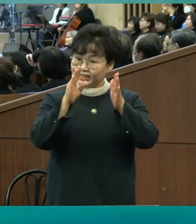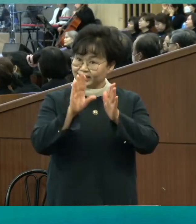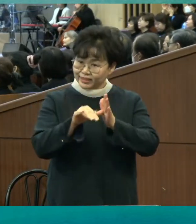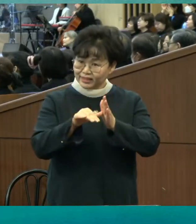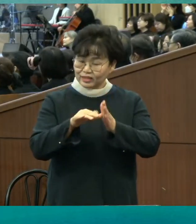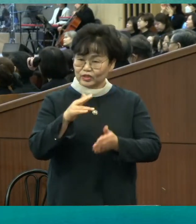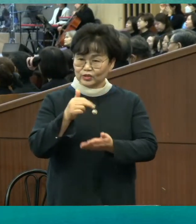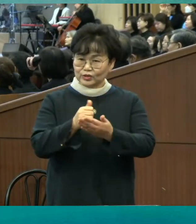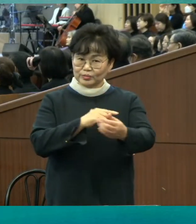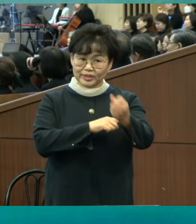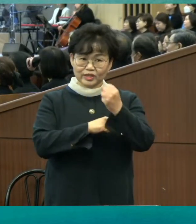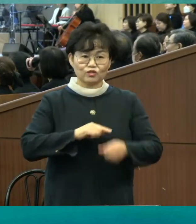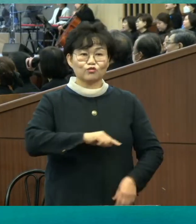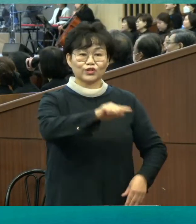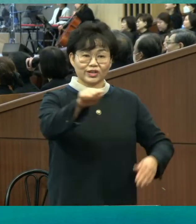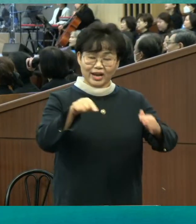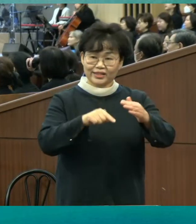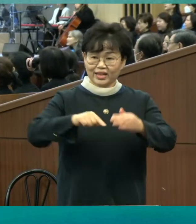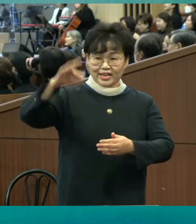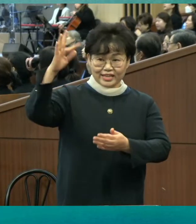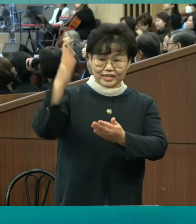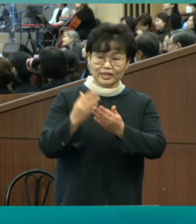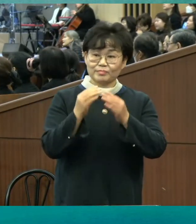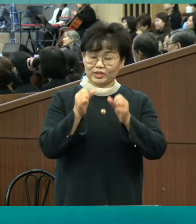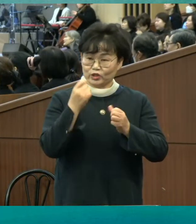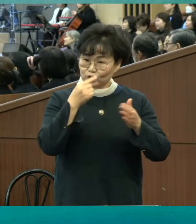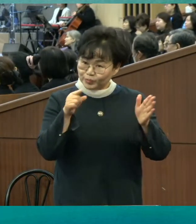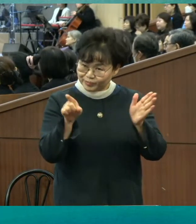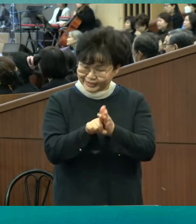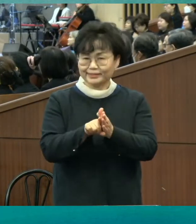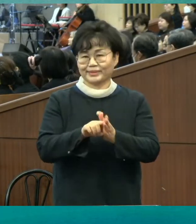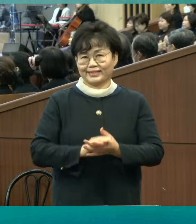능력이 우리 가운데 임할 줄 믿습니다. 할렐루야.